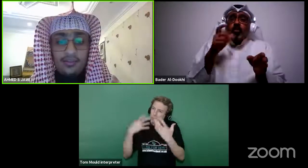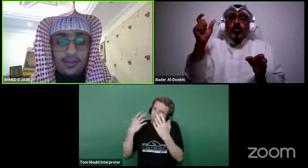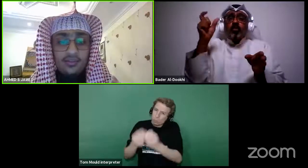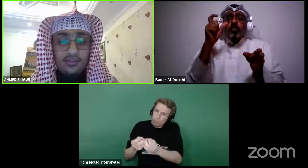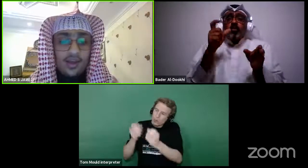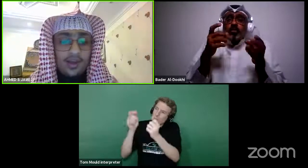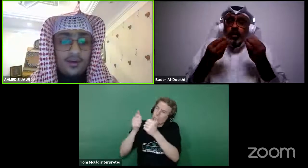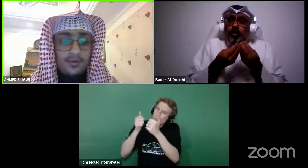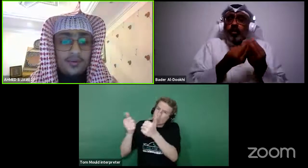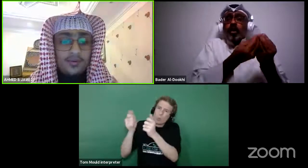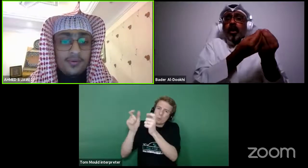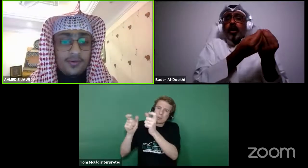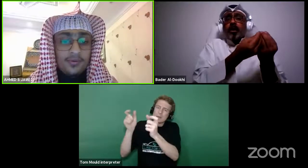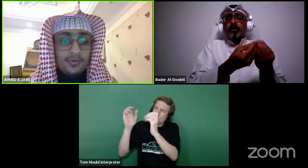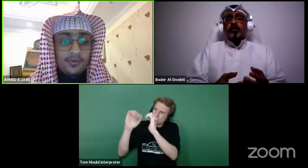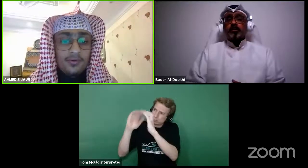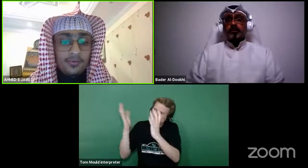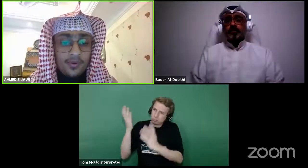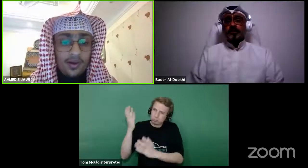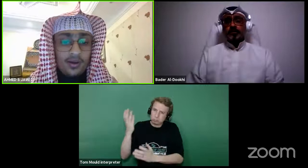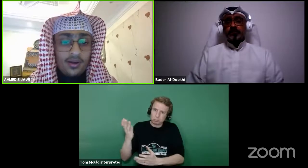ذلك من